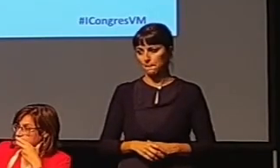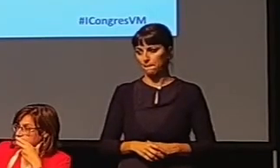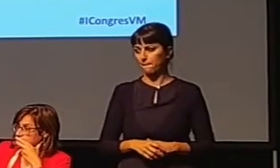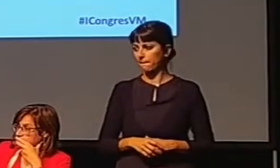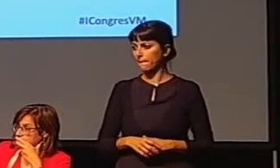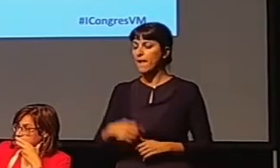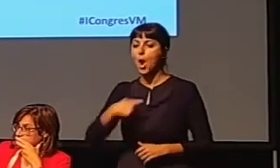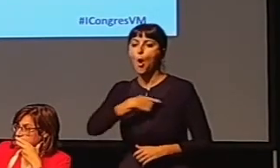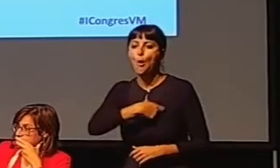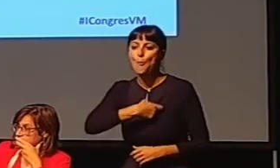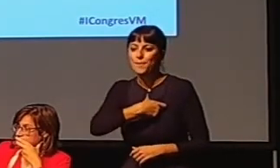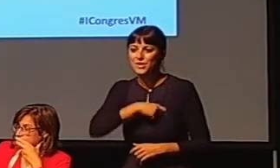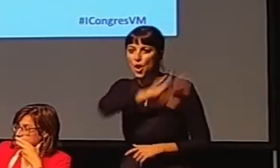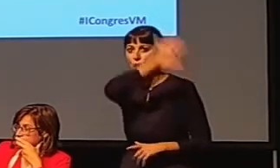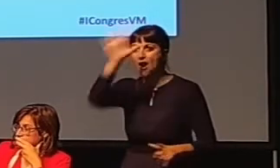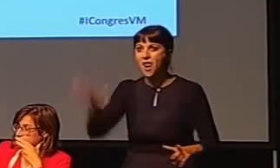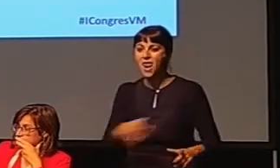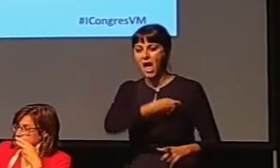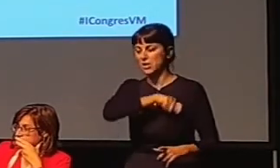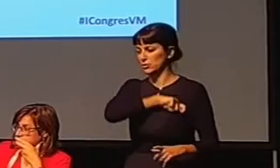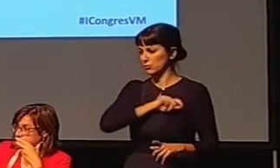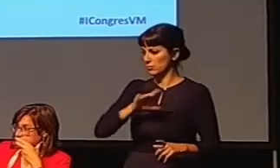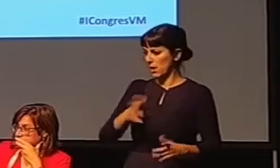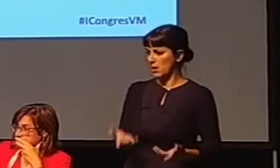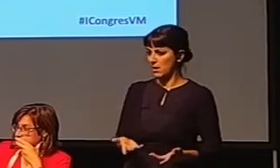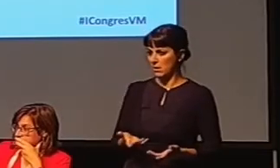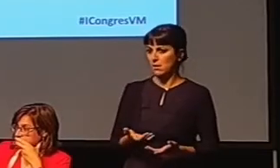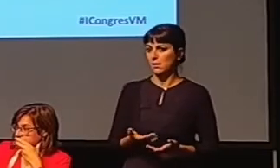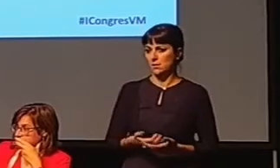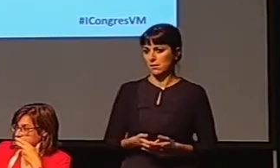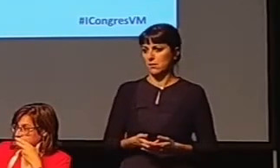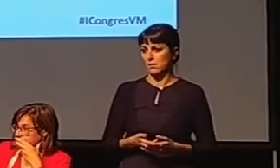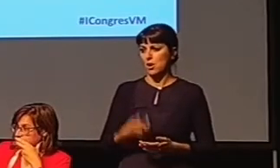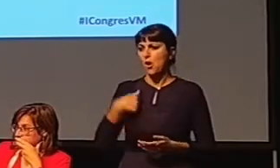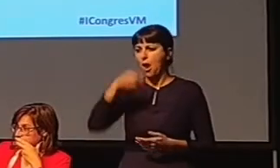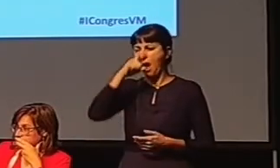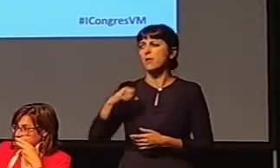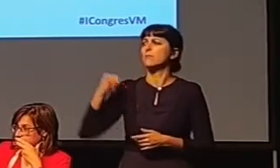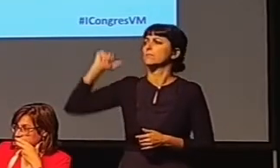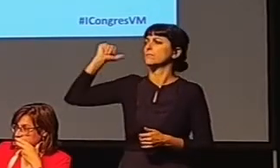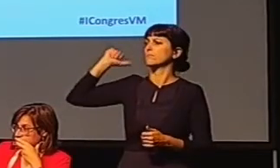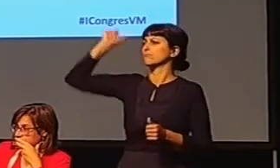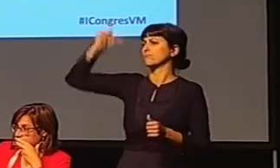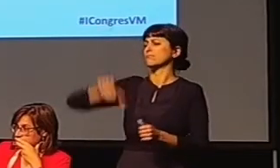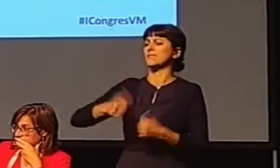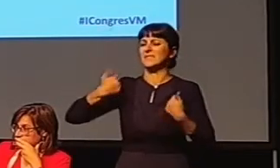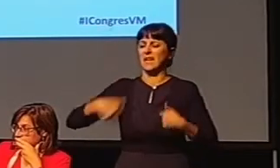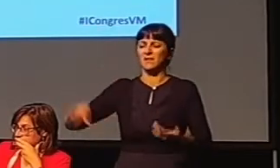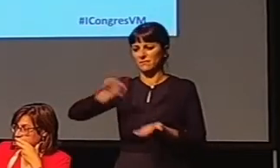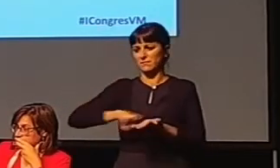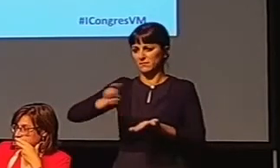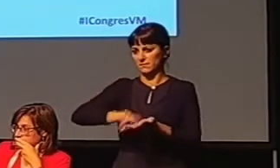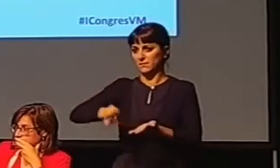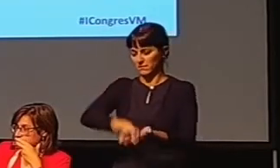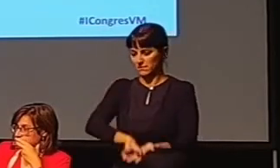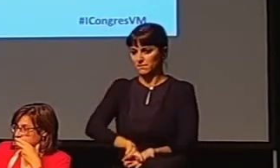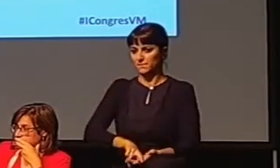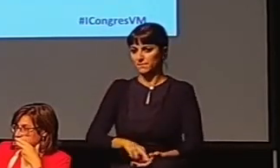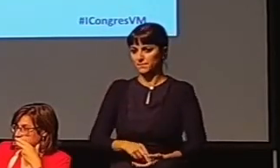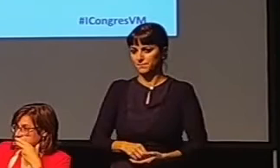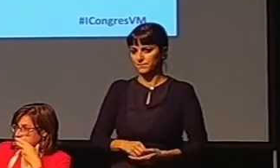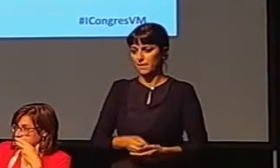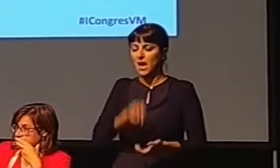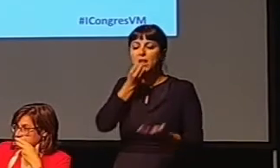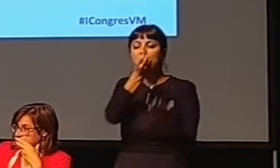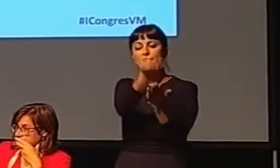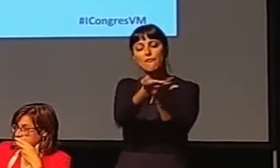Comissió Nacional és el que deia fa uns quants anys. Què més assenyalava a